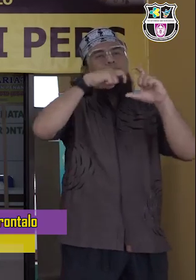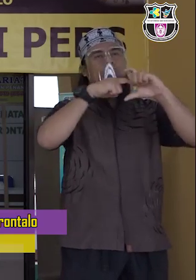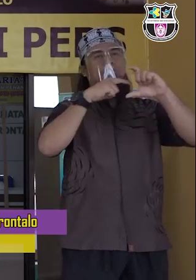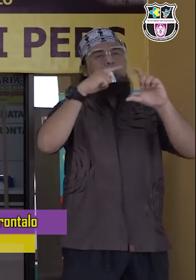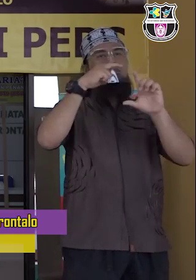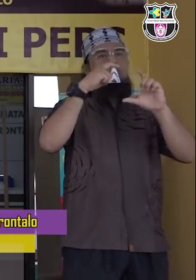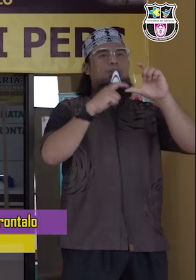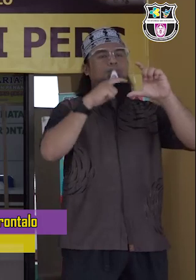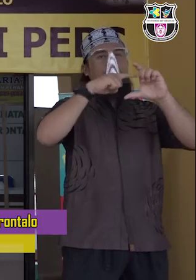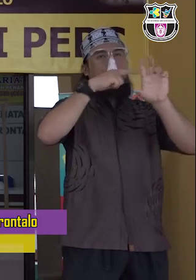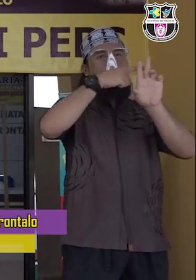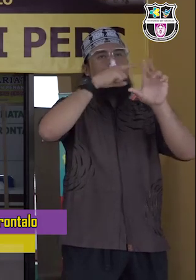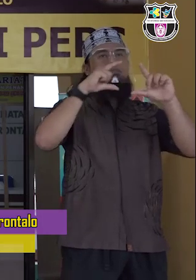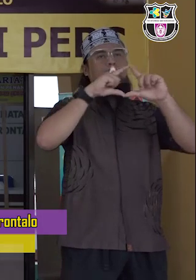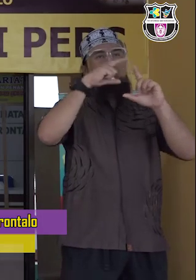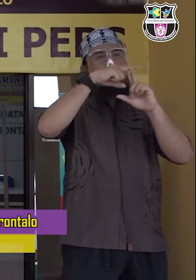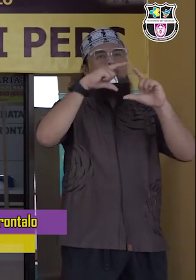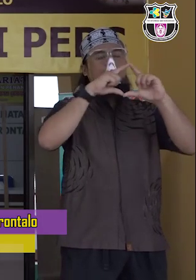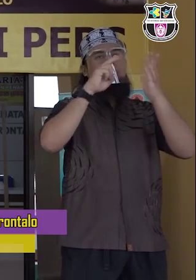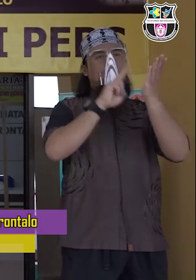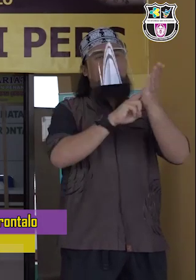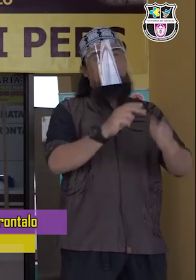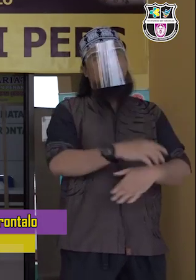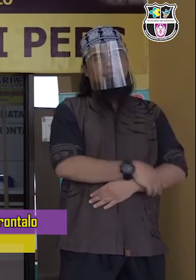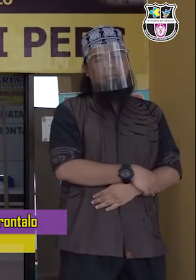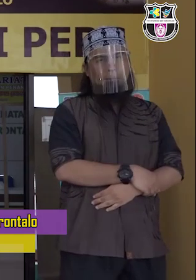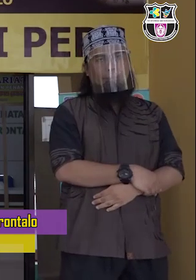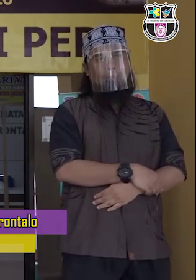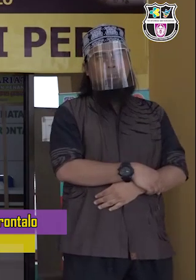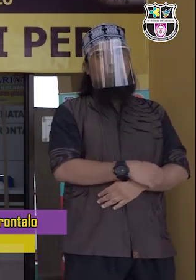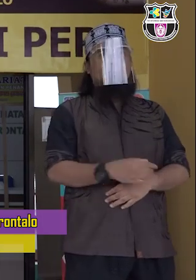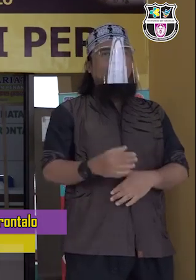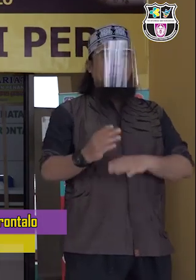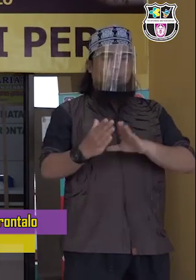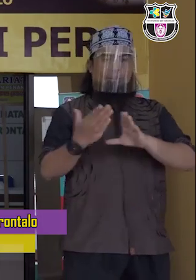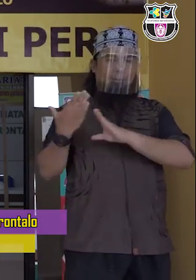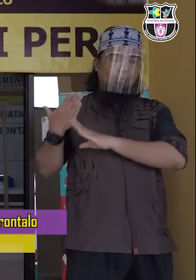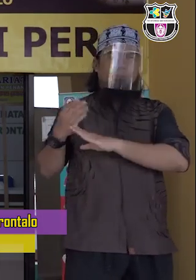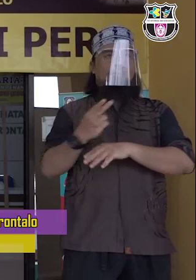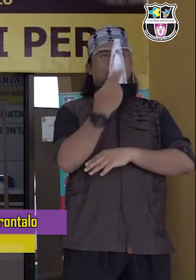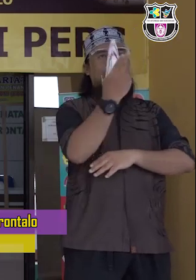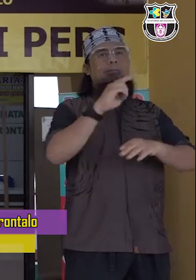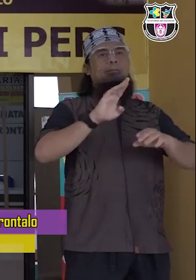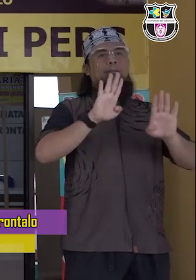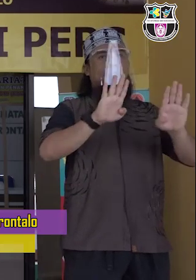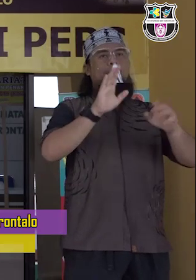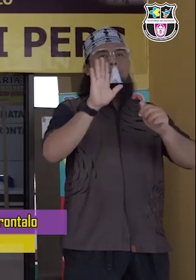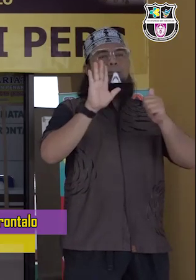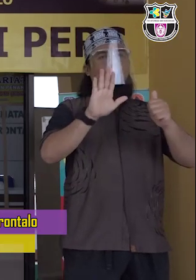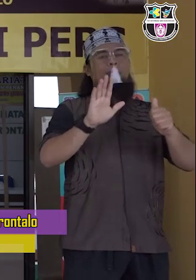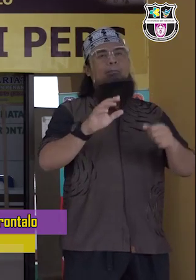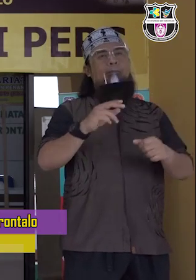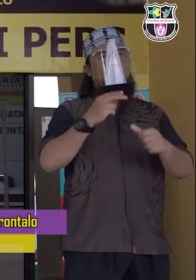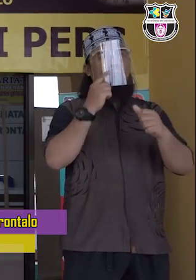Pasien yang terakhir yang terkonfirmasi hari ini adalah pasien 286, nama AAM,